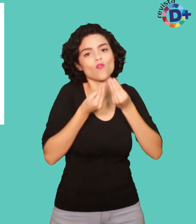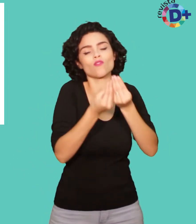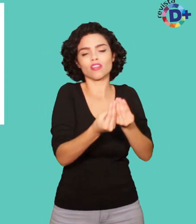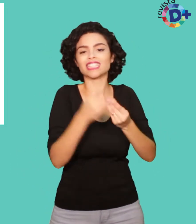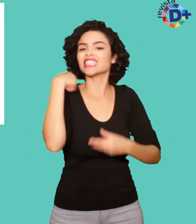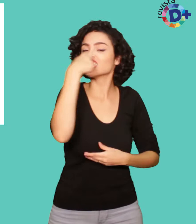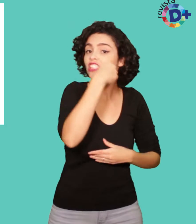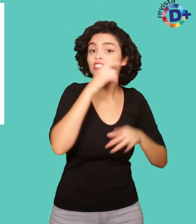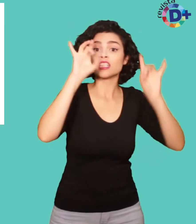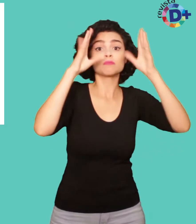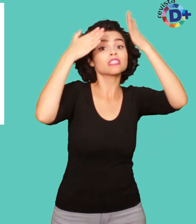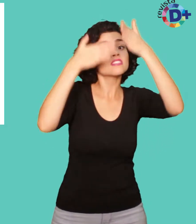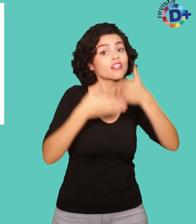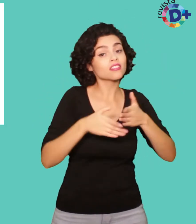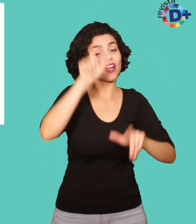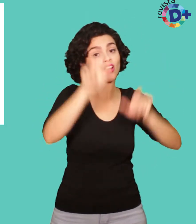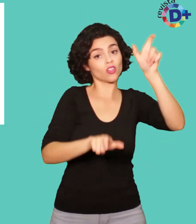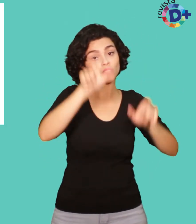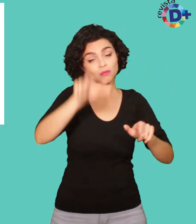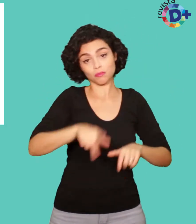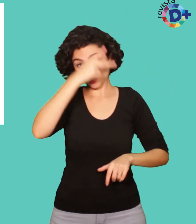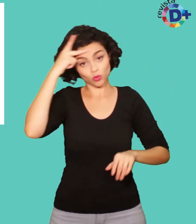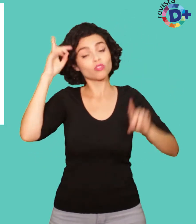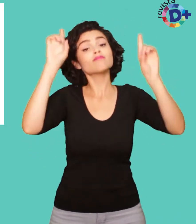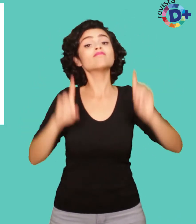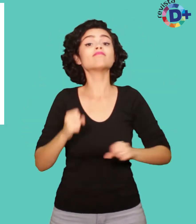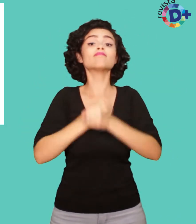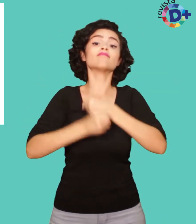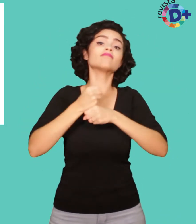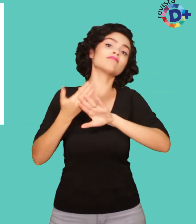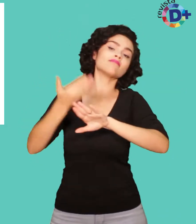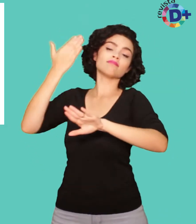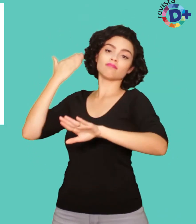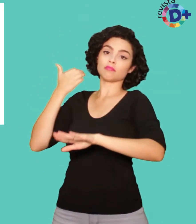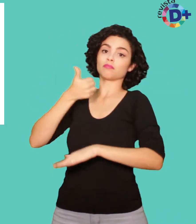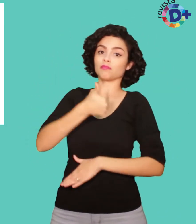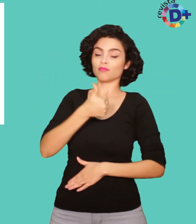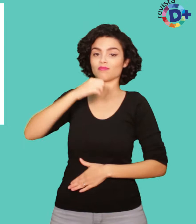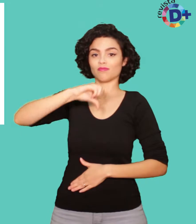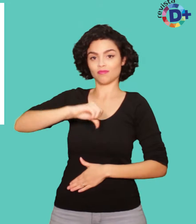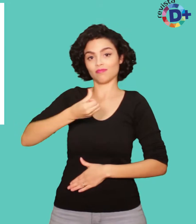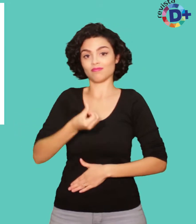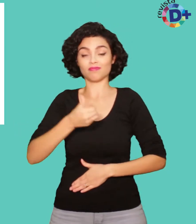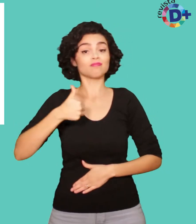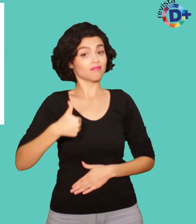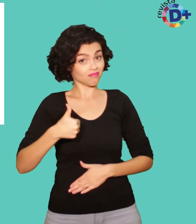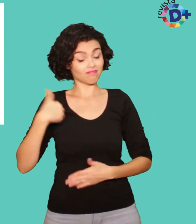especializado aos seus pacientes desde 1961 e